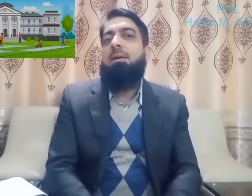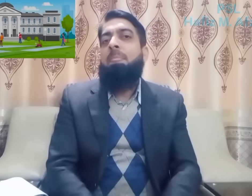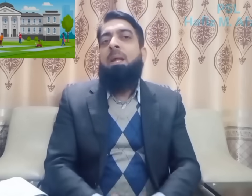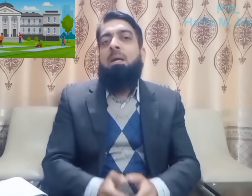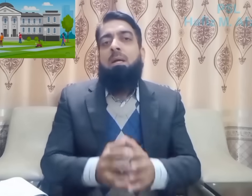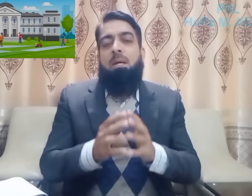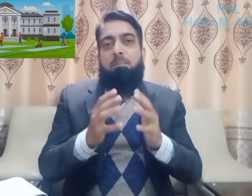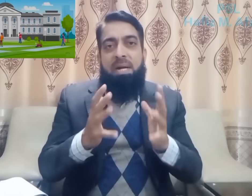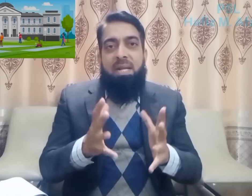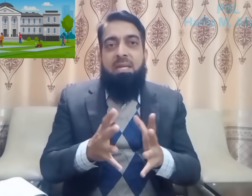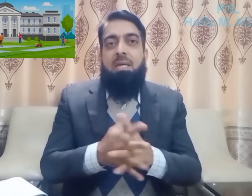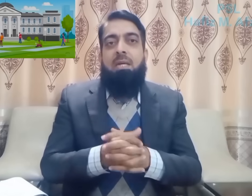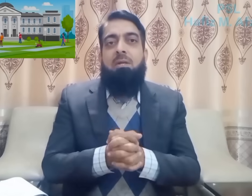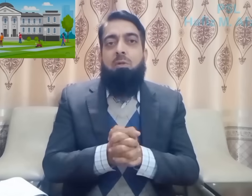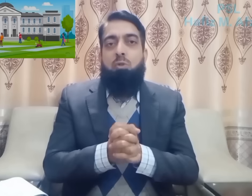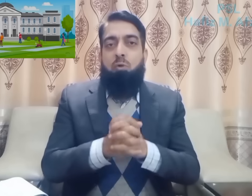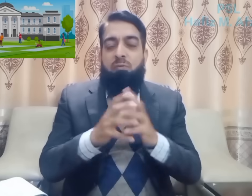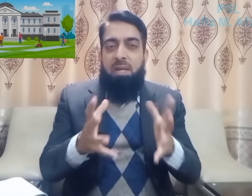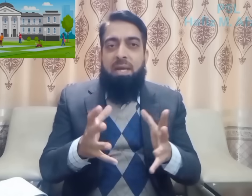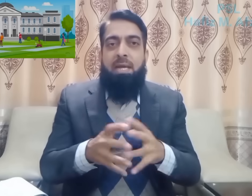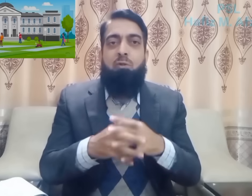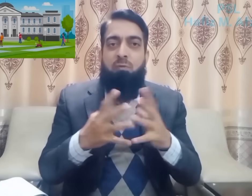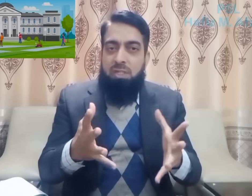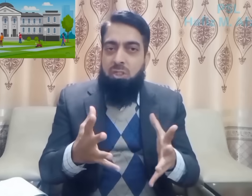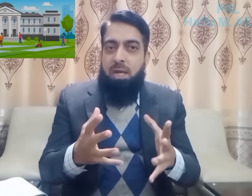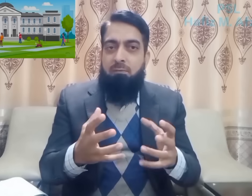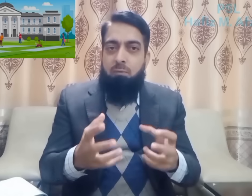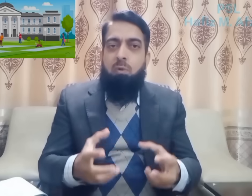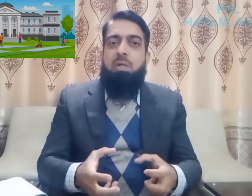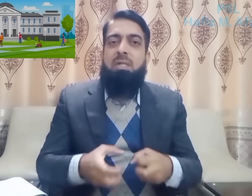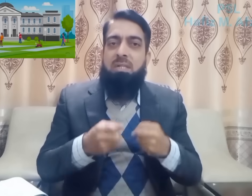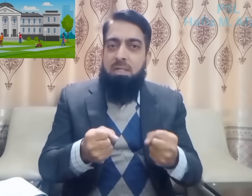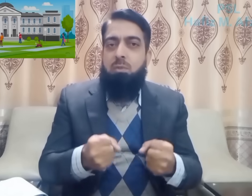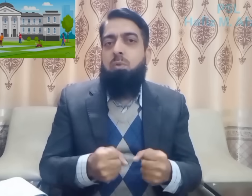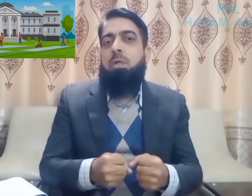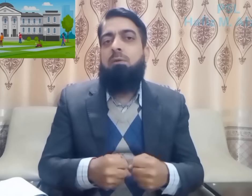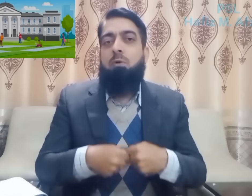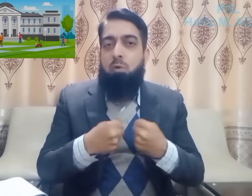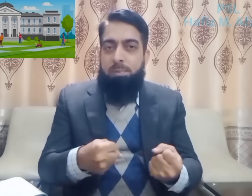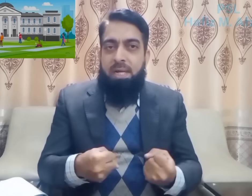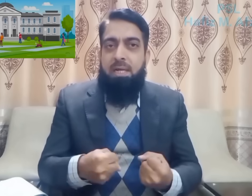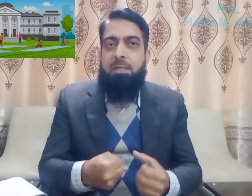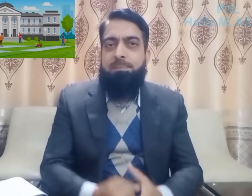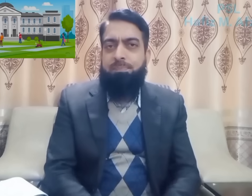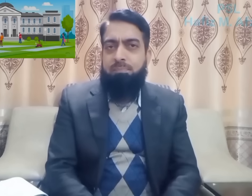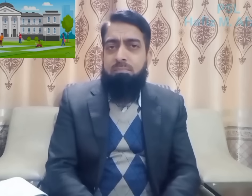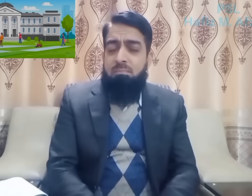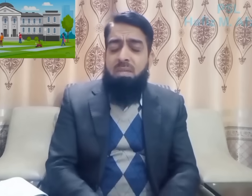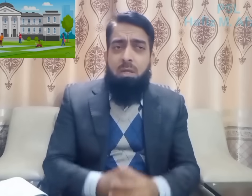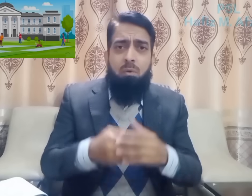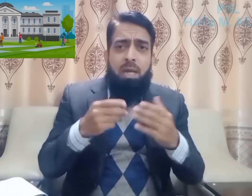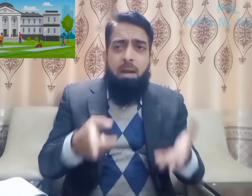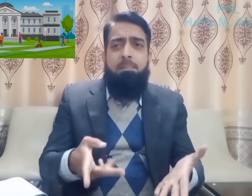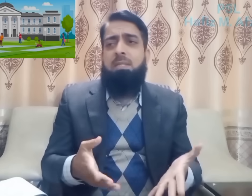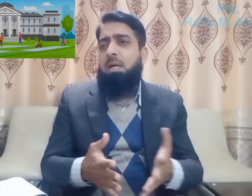एक पढ़ने की जो विल है, जो विश है, वो इंक्रीज होगी, वो उभरेगी। क्योंकि अभी